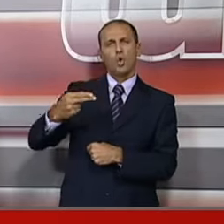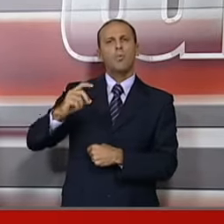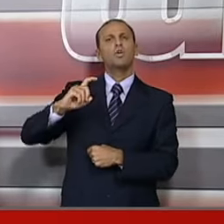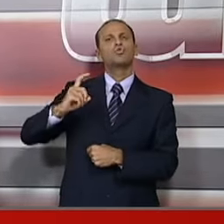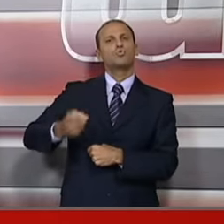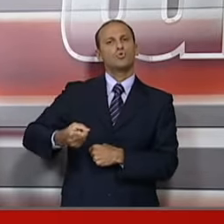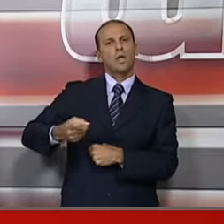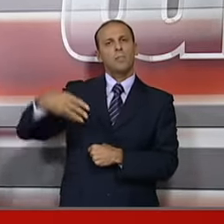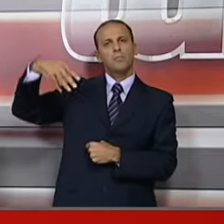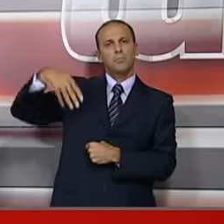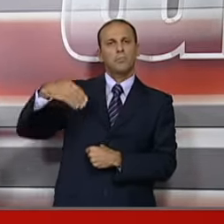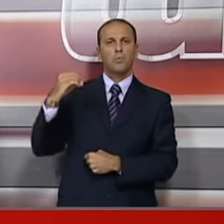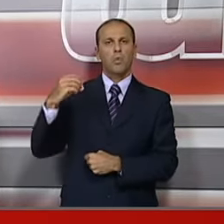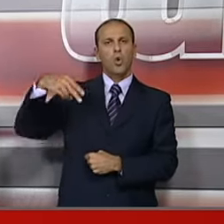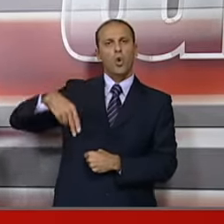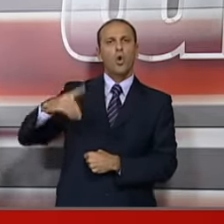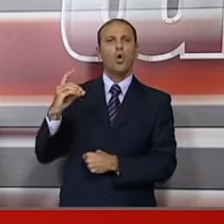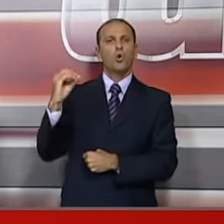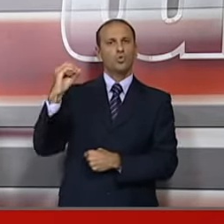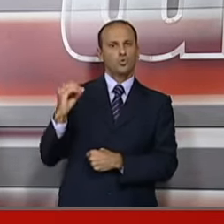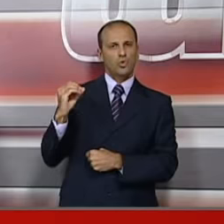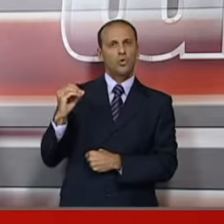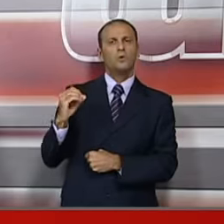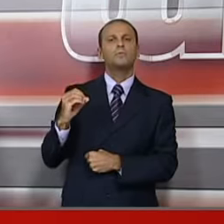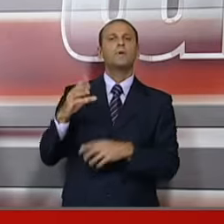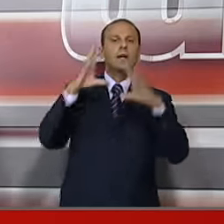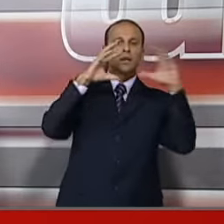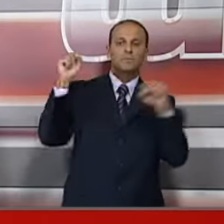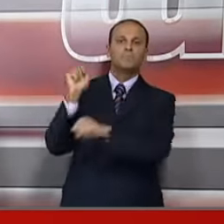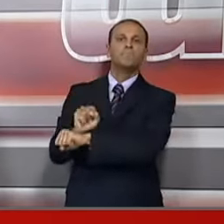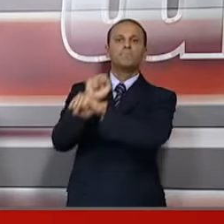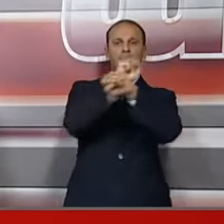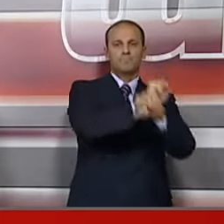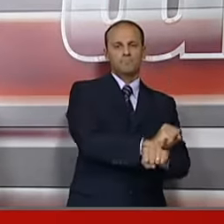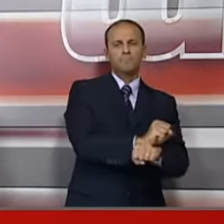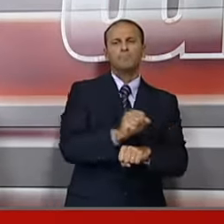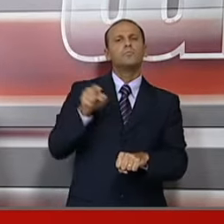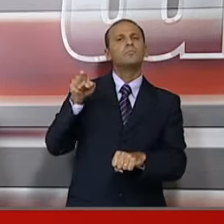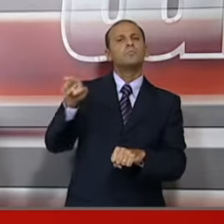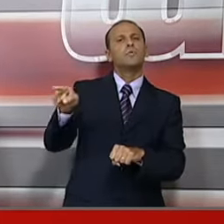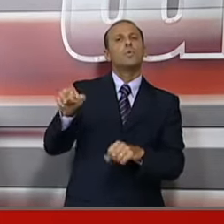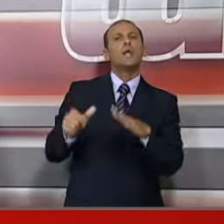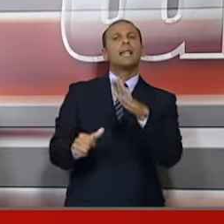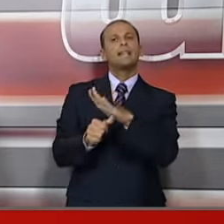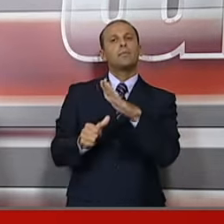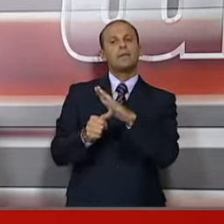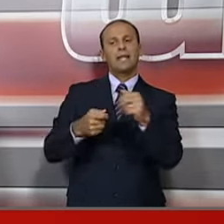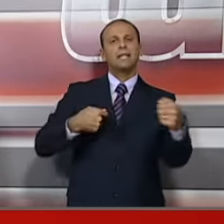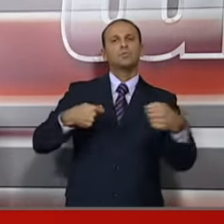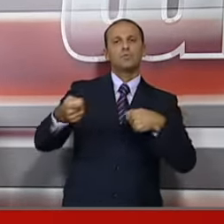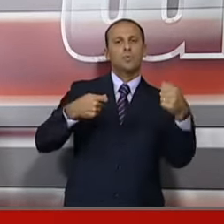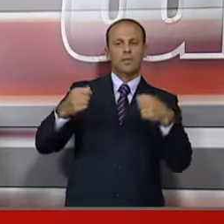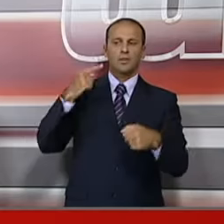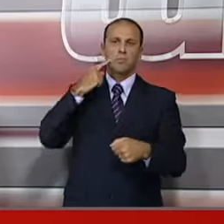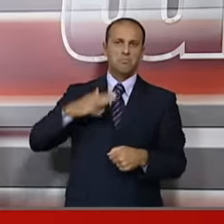Giuseppe mondo Add detto alle vendite in un supermercato della zona sud